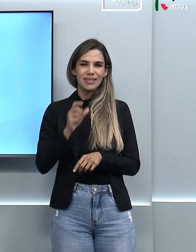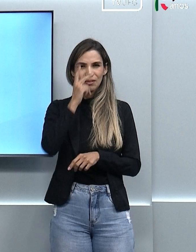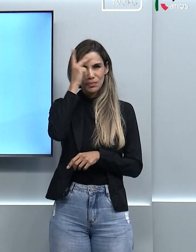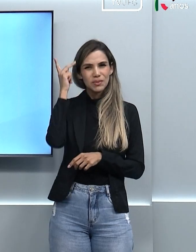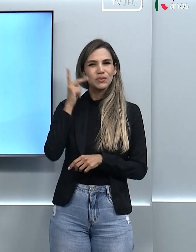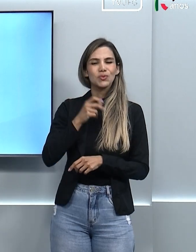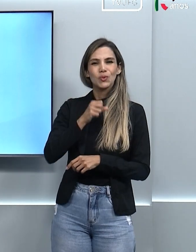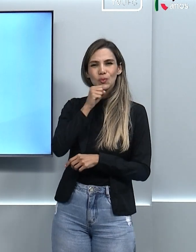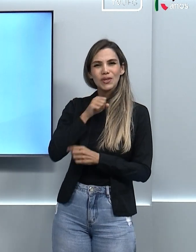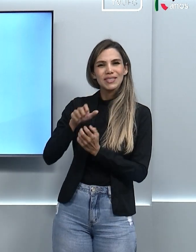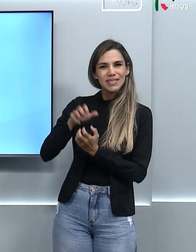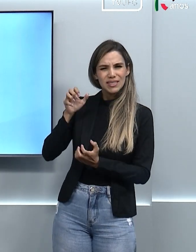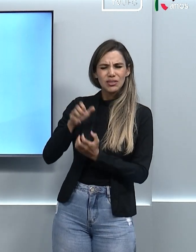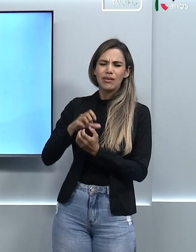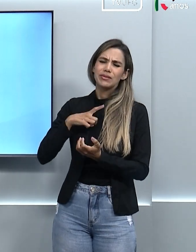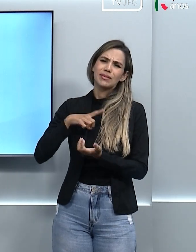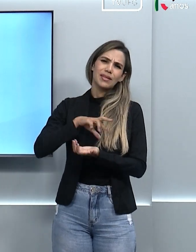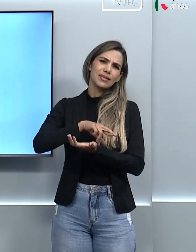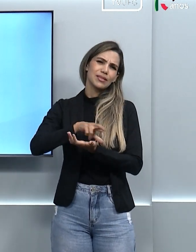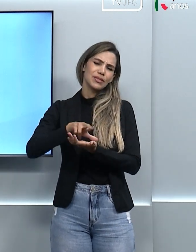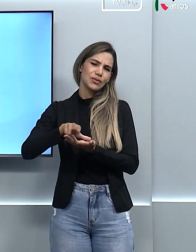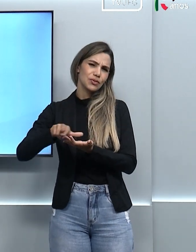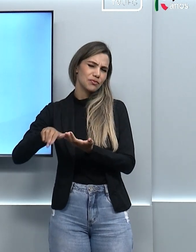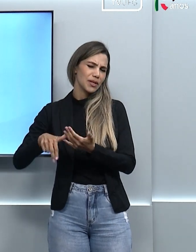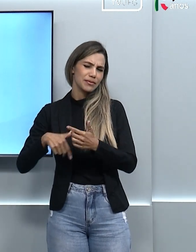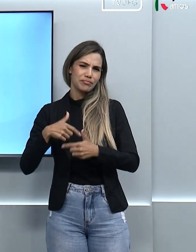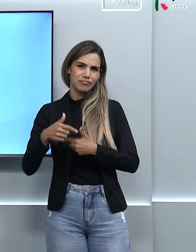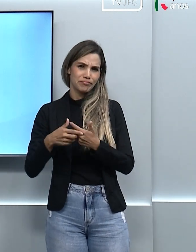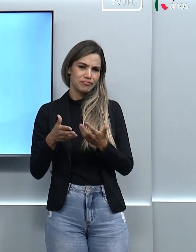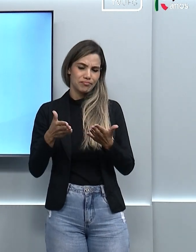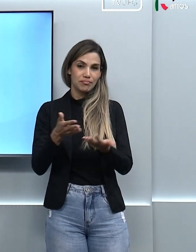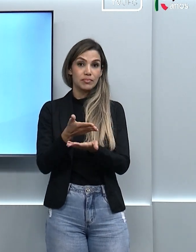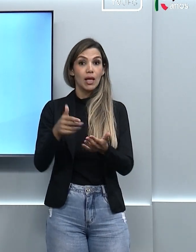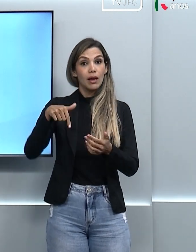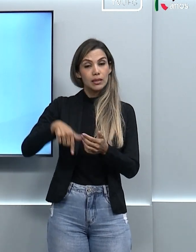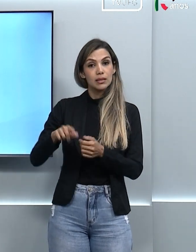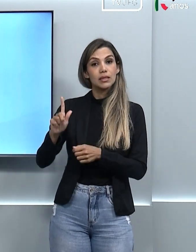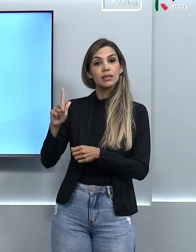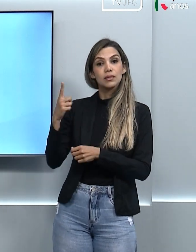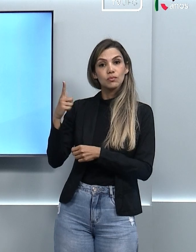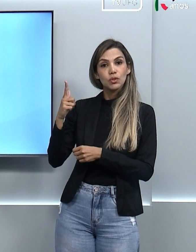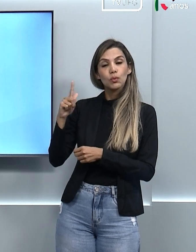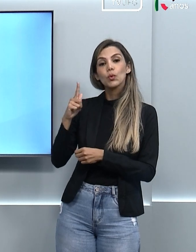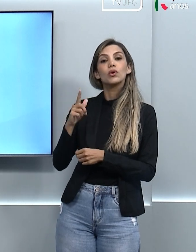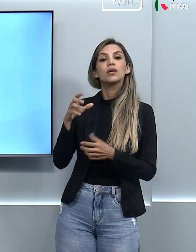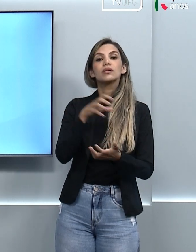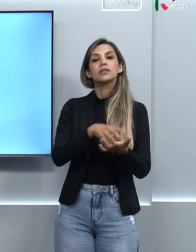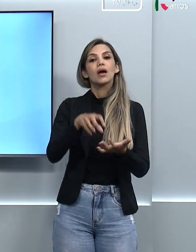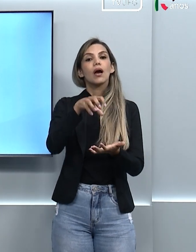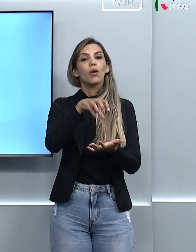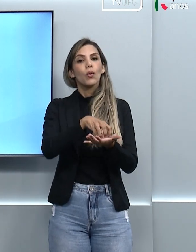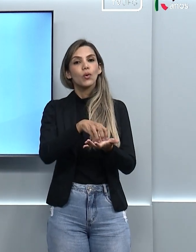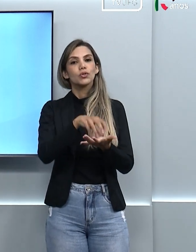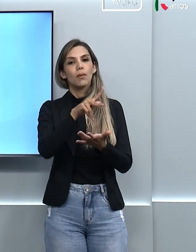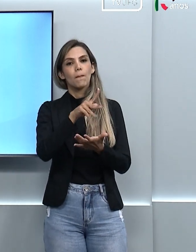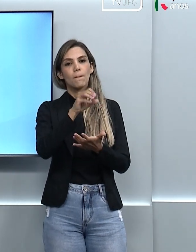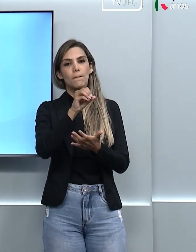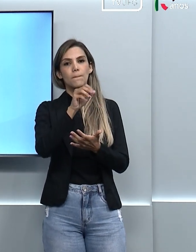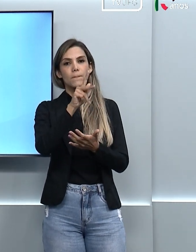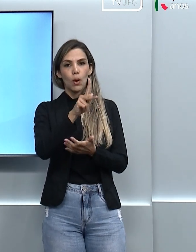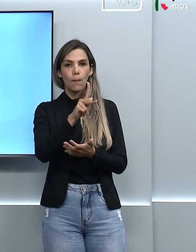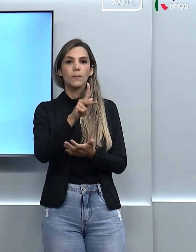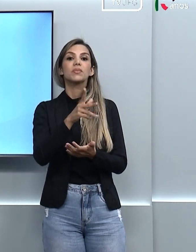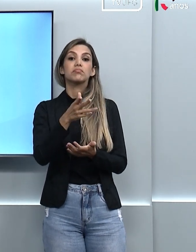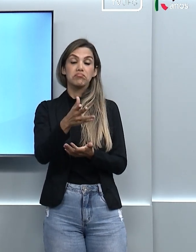Então, tem serviço para várias faixas etárias, né? Aqui na capital, o evento está concentrado no Centro Pop de Goiânia, para